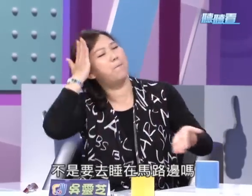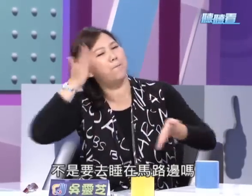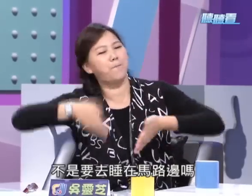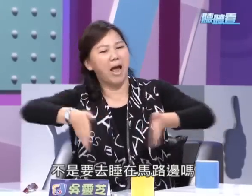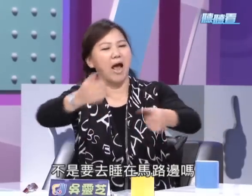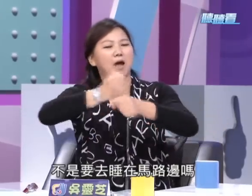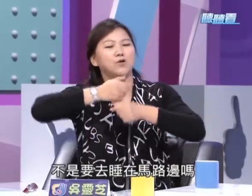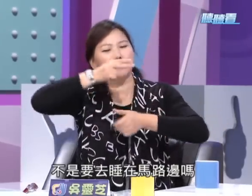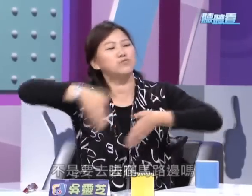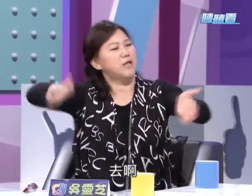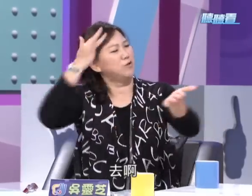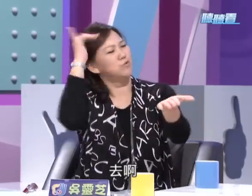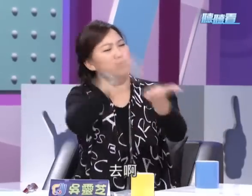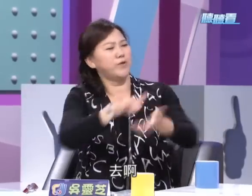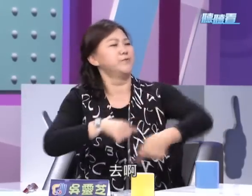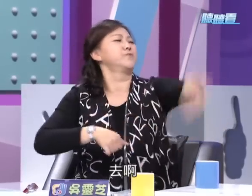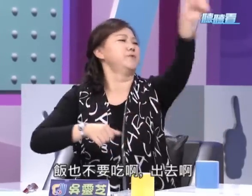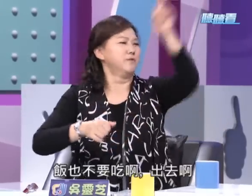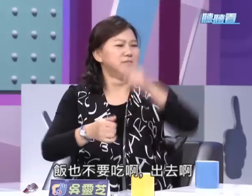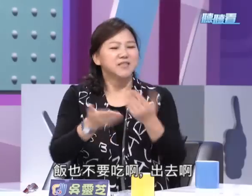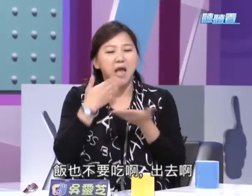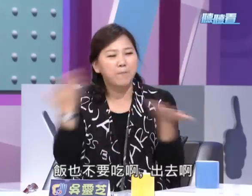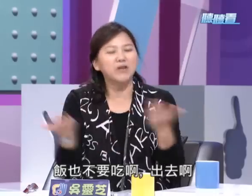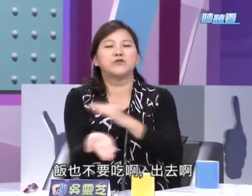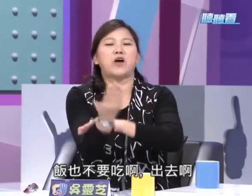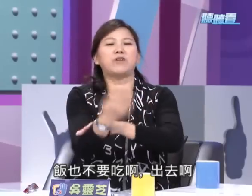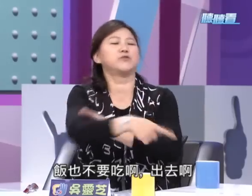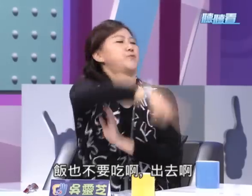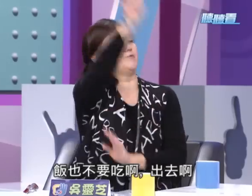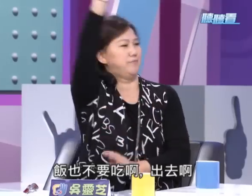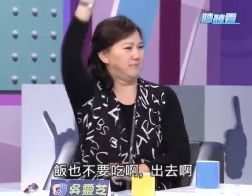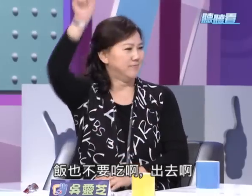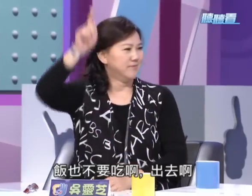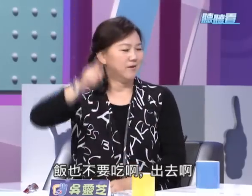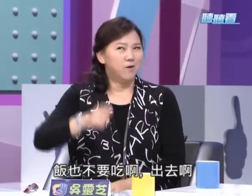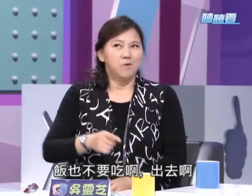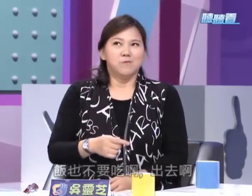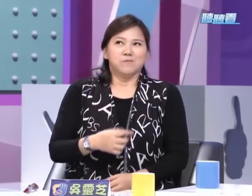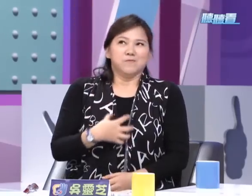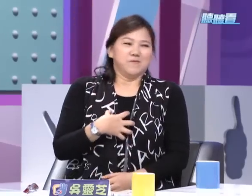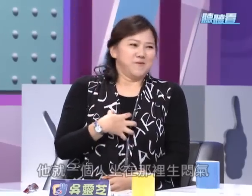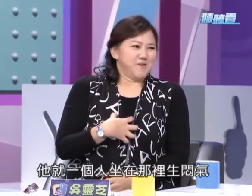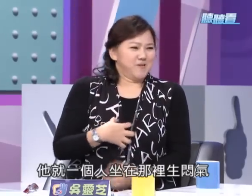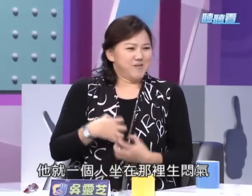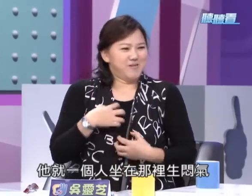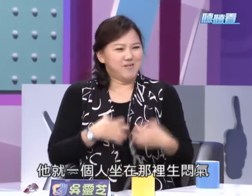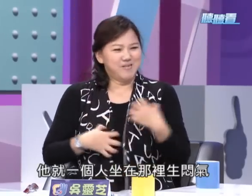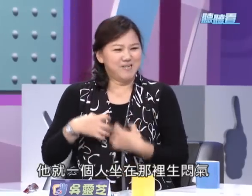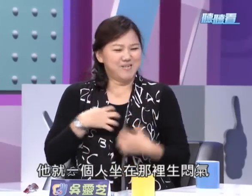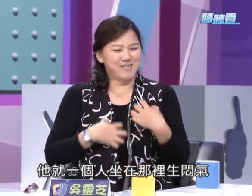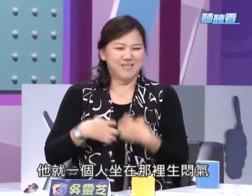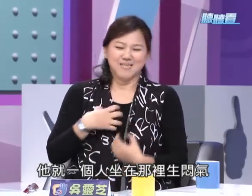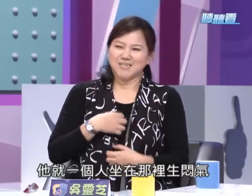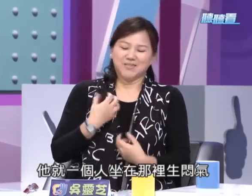吗？去啊，饭也不要吃啊，出去啊。他就一个人啊坐在那里生闷